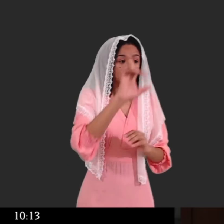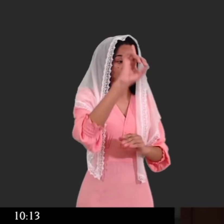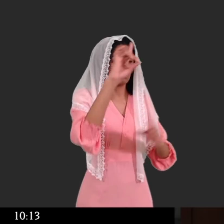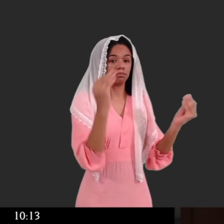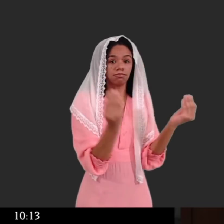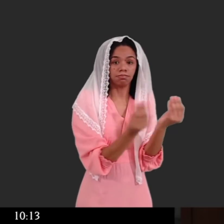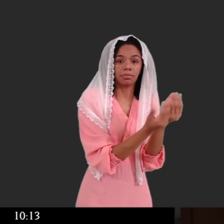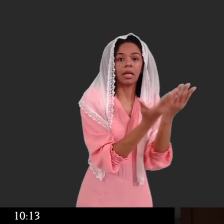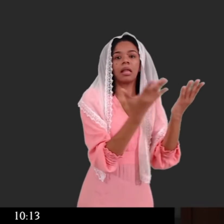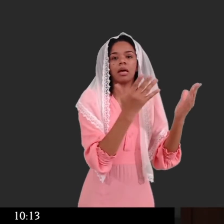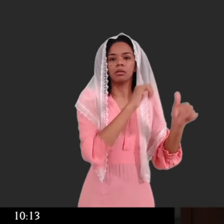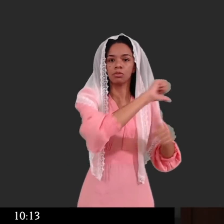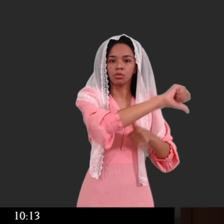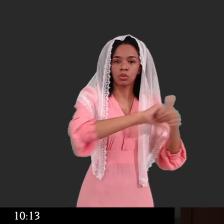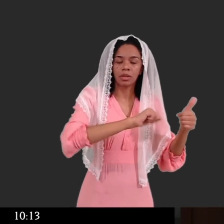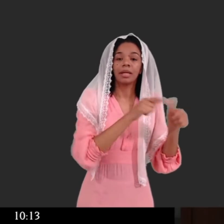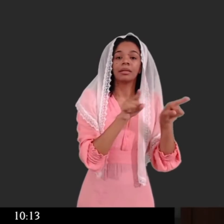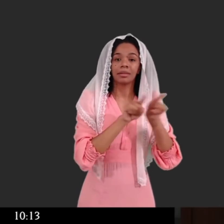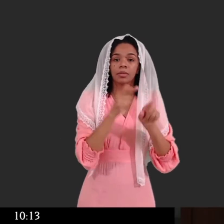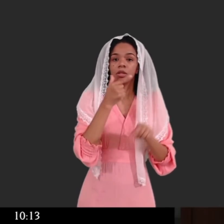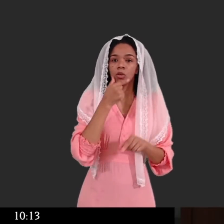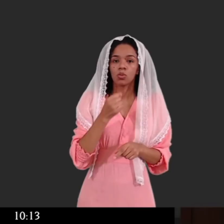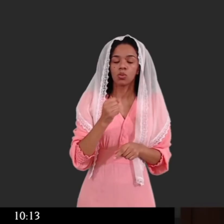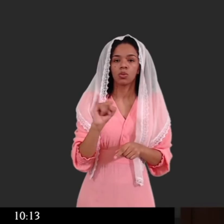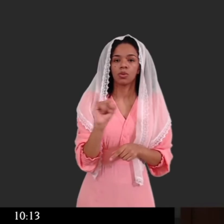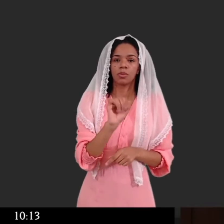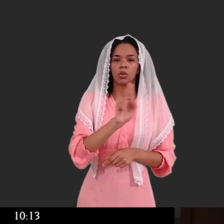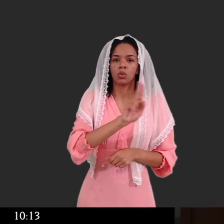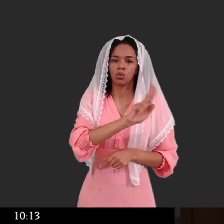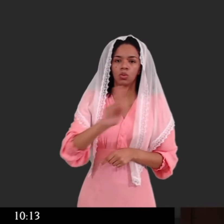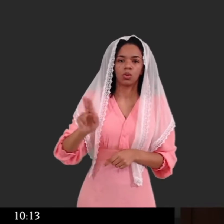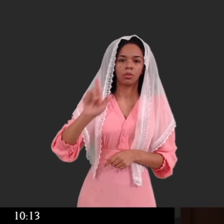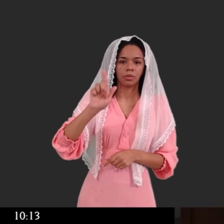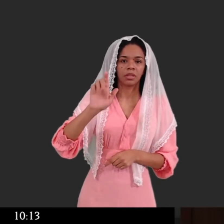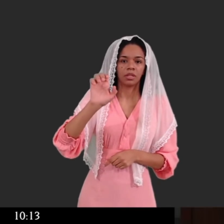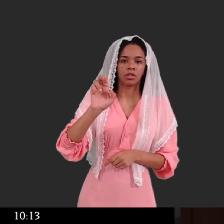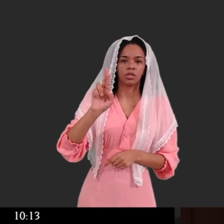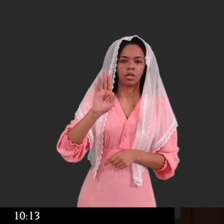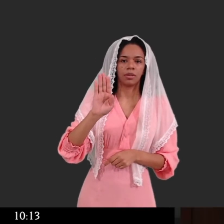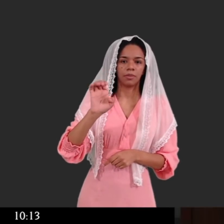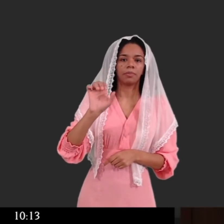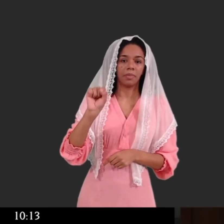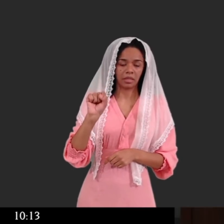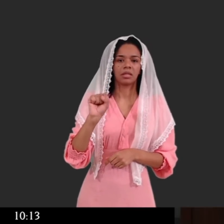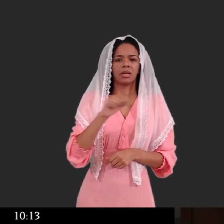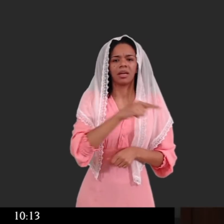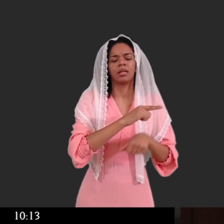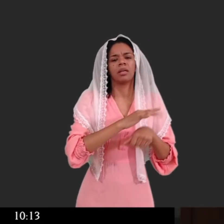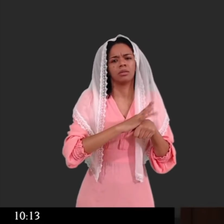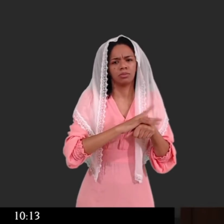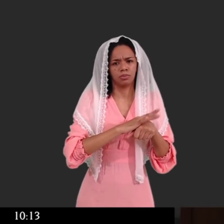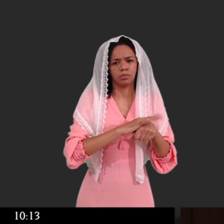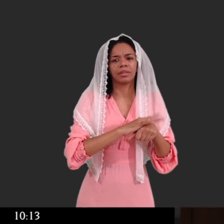como o nosso irmão Gerbes também de Oliva, que está internado, não está internado, está passando mal, ele está em